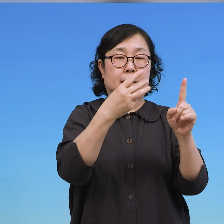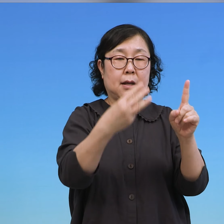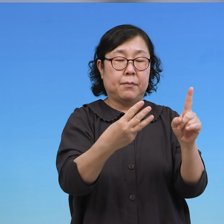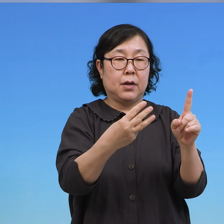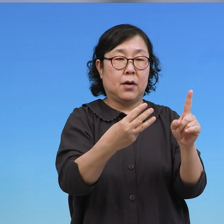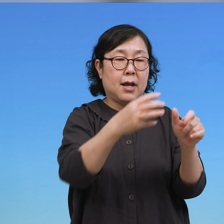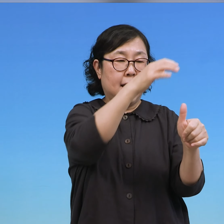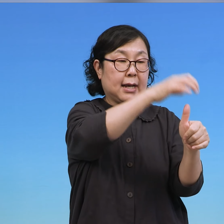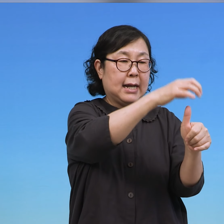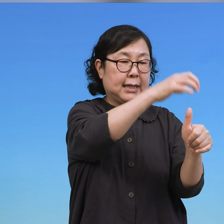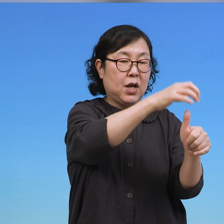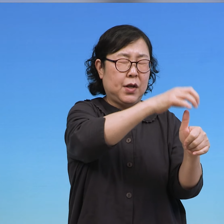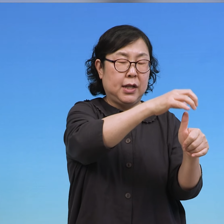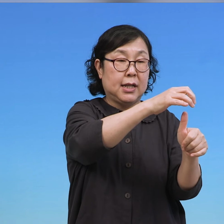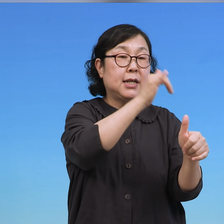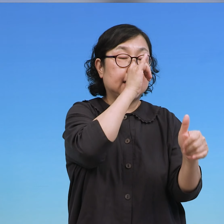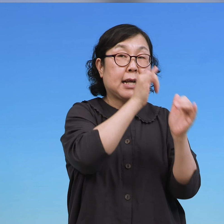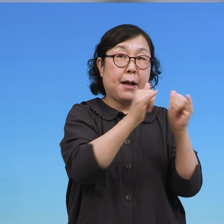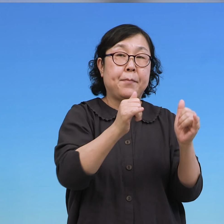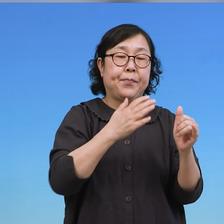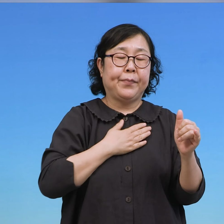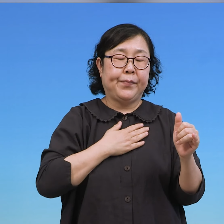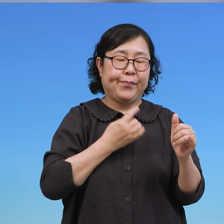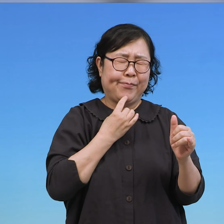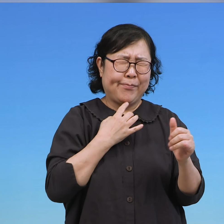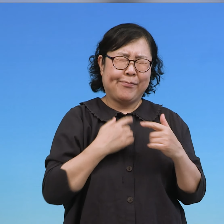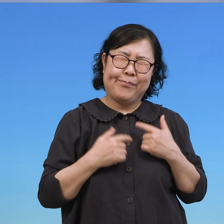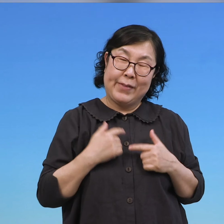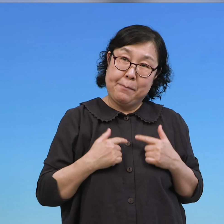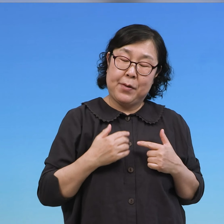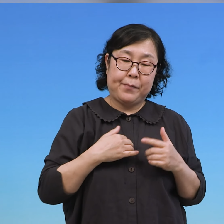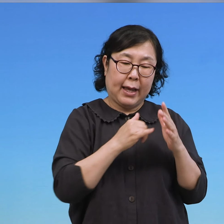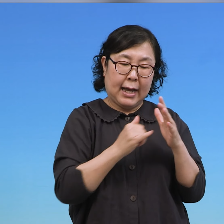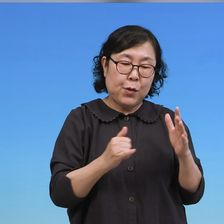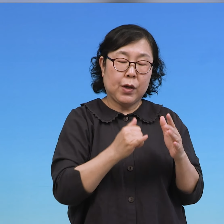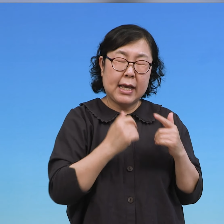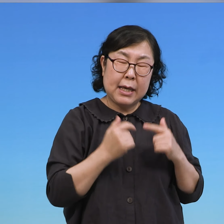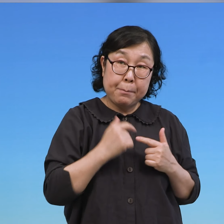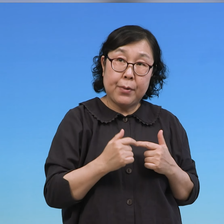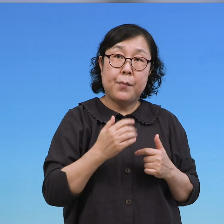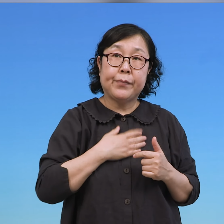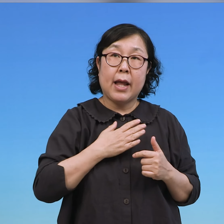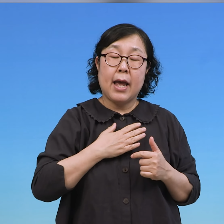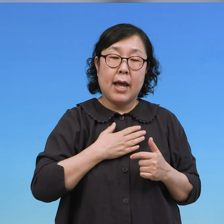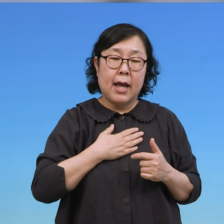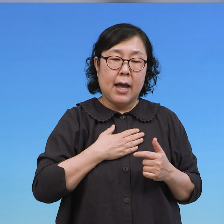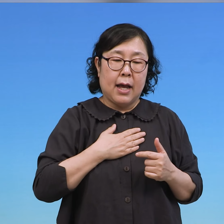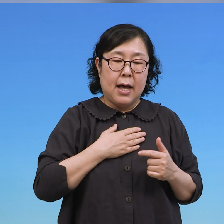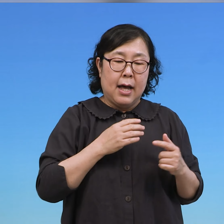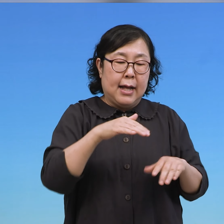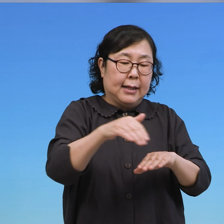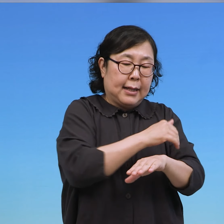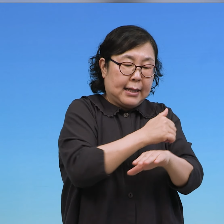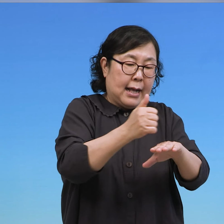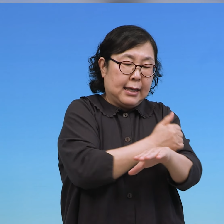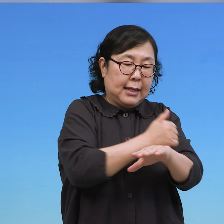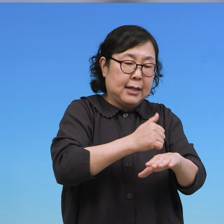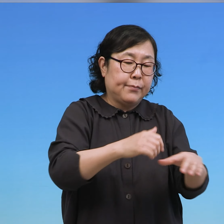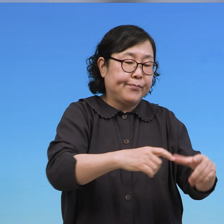1절에서 3절에 갇혀가지고 헤어나오지를 못해요. 그죠? 내 기쁨, 우리 가족의 기쁨, 뭐 내가 출석한 우리 교회의